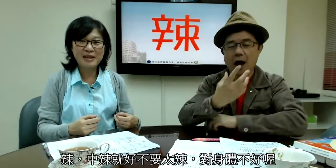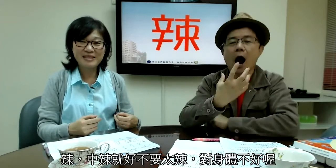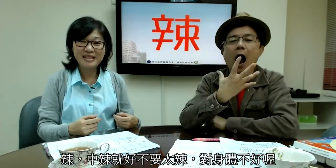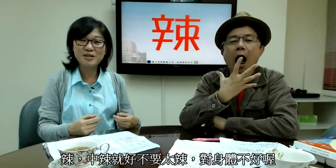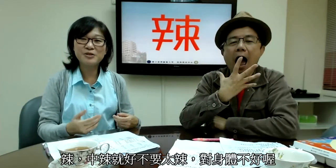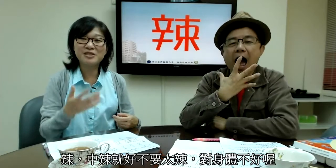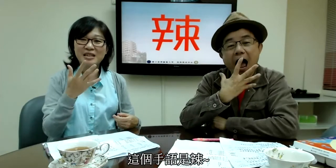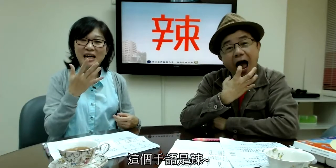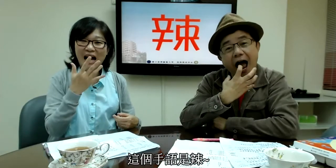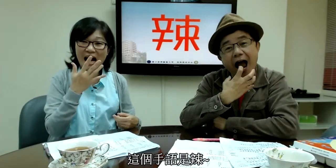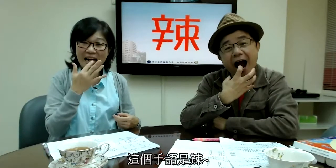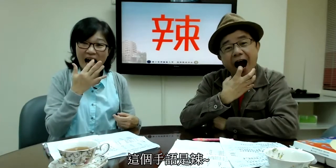这个手语是辣，